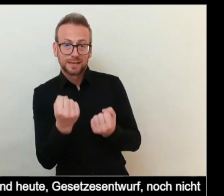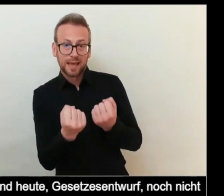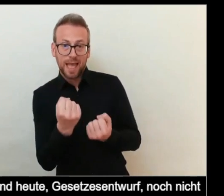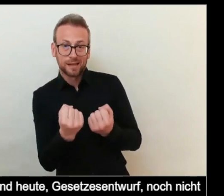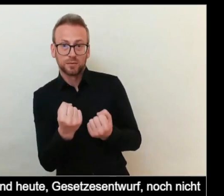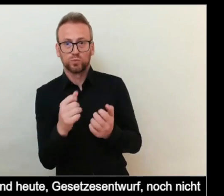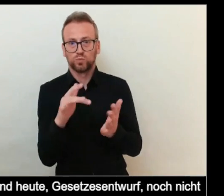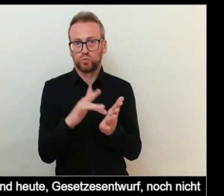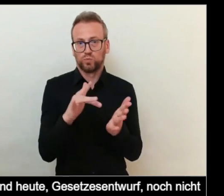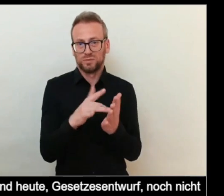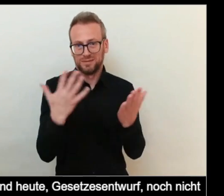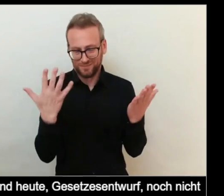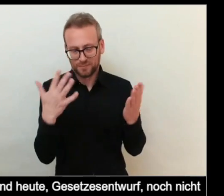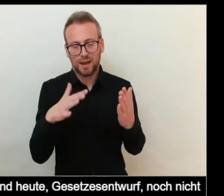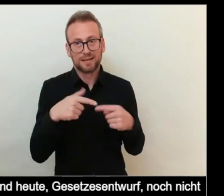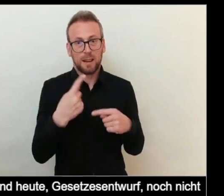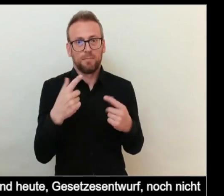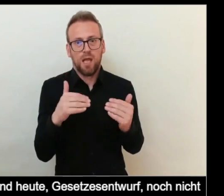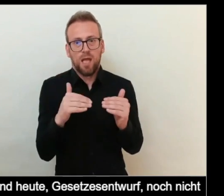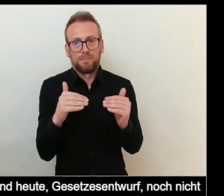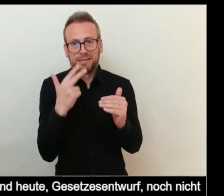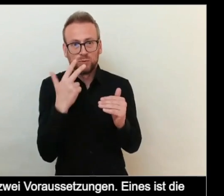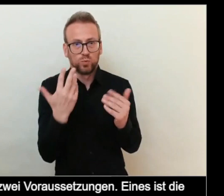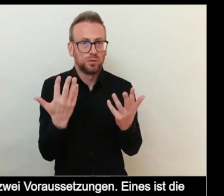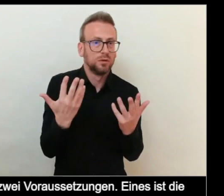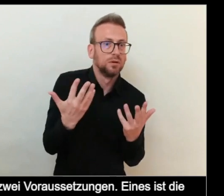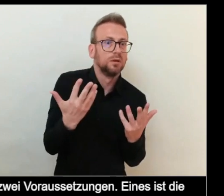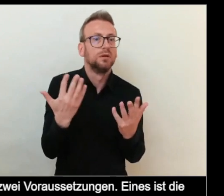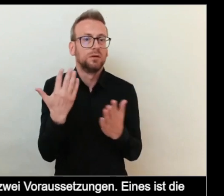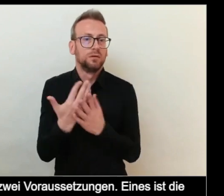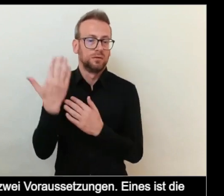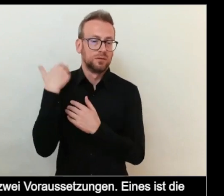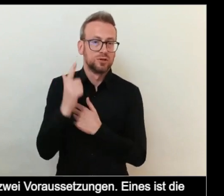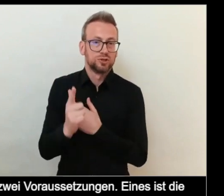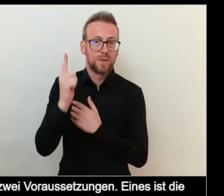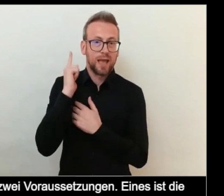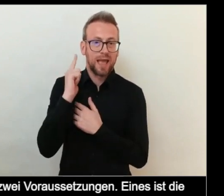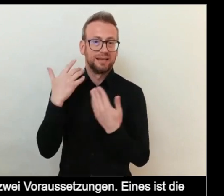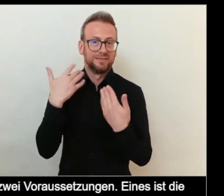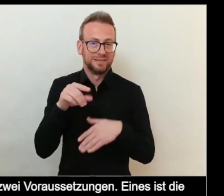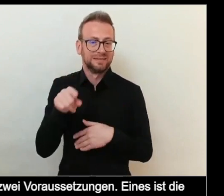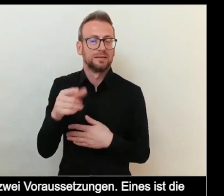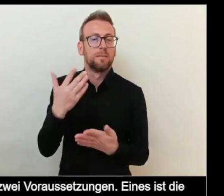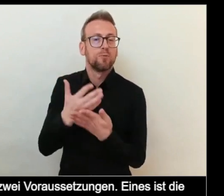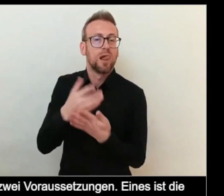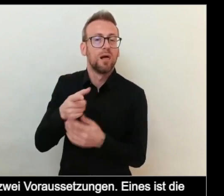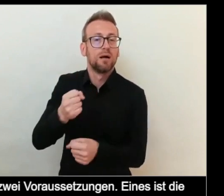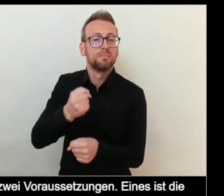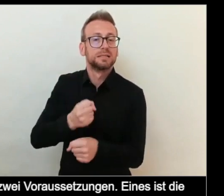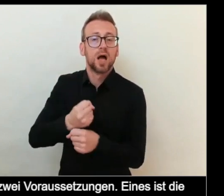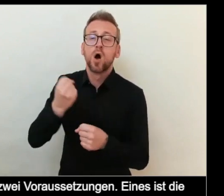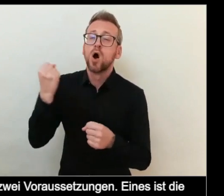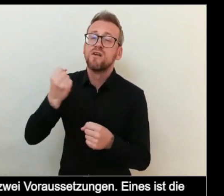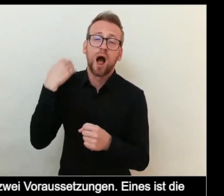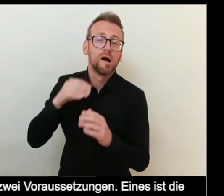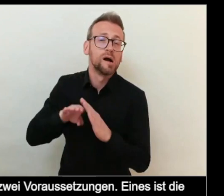nach der höheren Pathogenität von Virusvarianten. Das müssten wir dann auch feststellen als Staatsregierung. Das heißt, diese Hürde wird sicherlich schwer zu